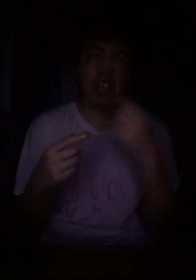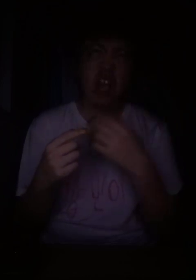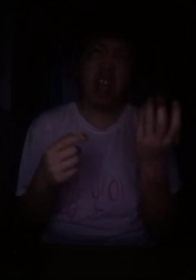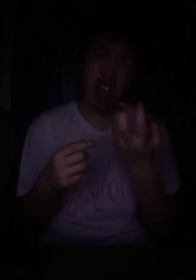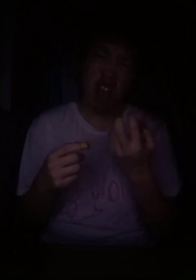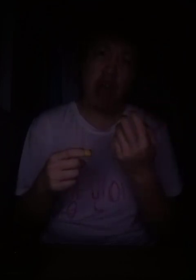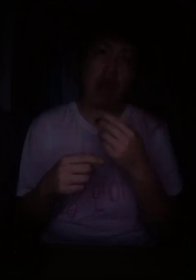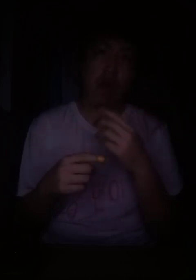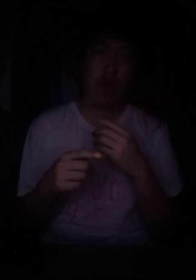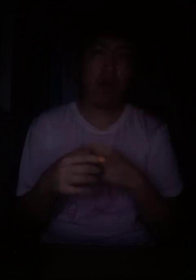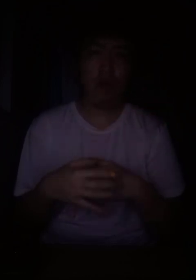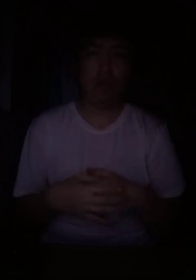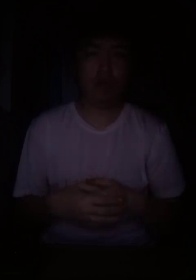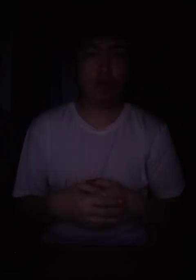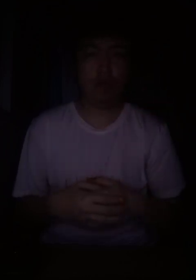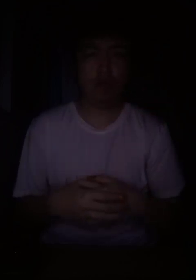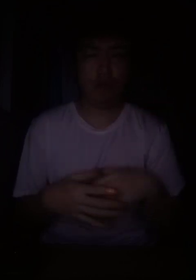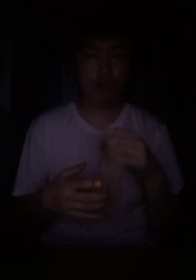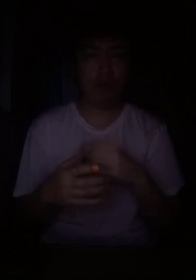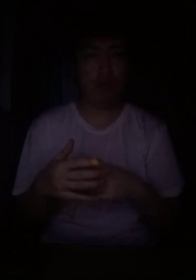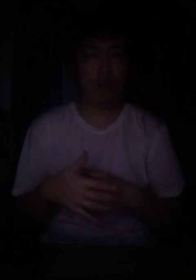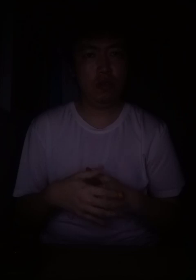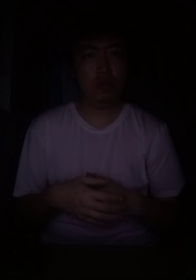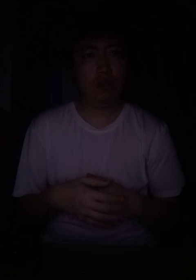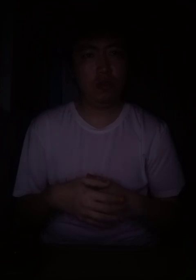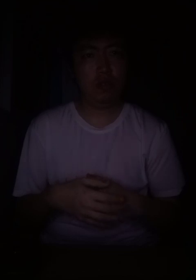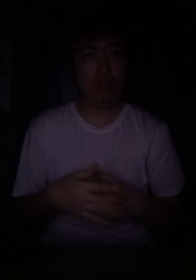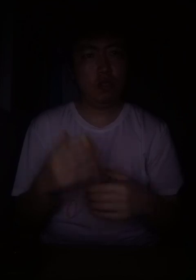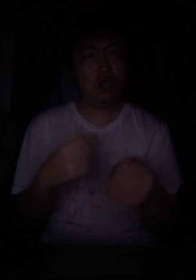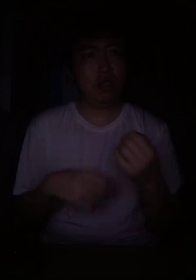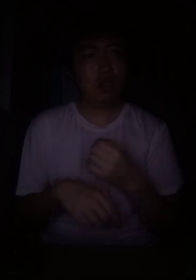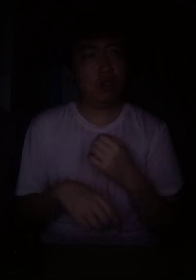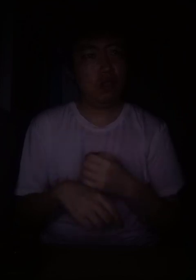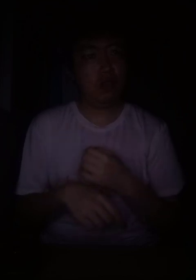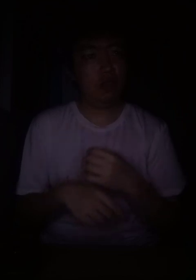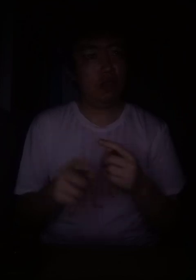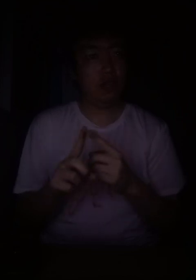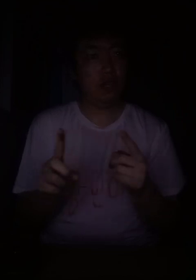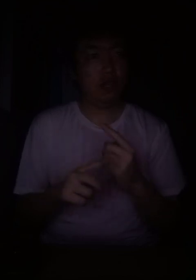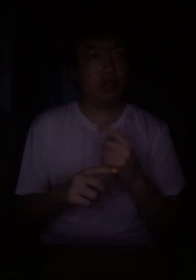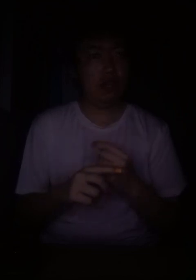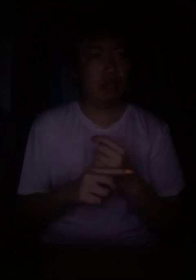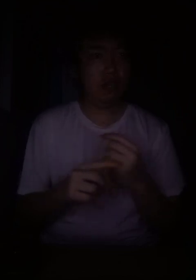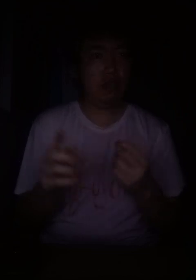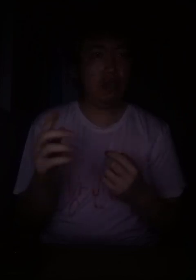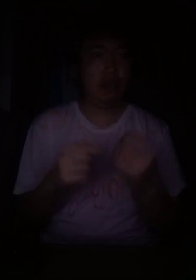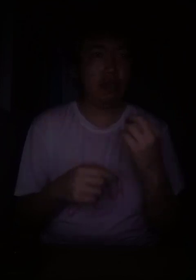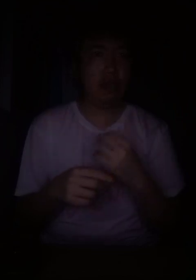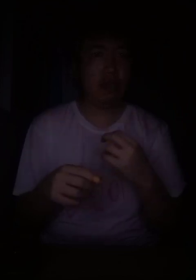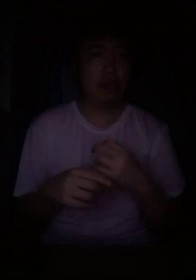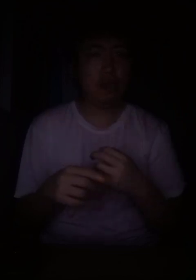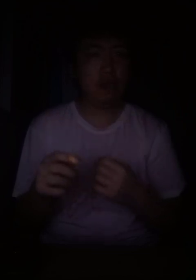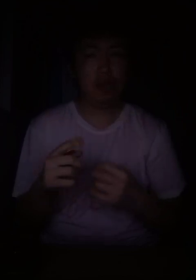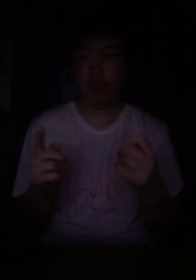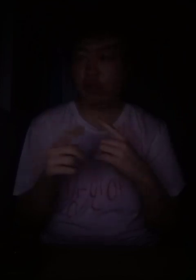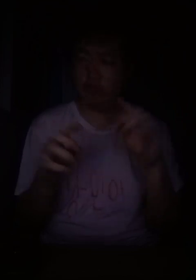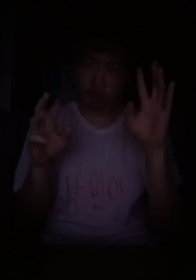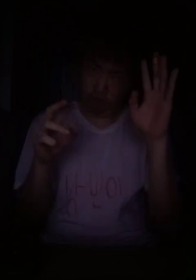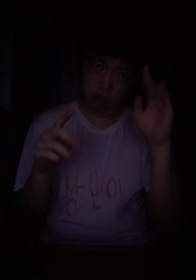분명히 정신적으로도 피폐한 상황이 될 겁니다. 투견으로서의 그 기능을 언젠가는 잃게 될 텐데 그 후 이 투견들의 운명은 어떻게 될까요?